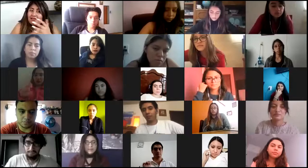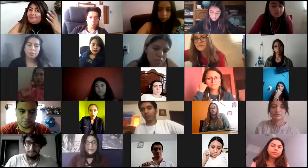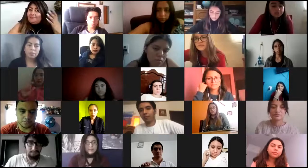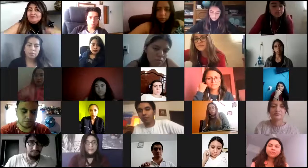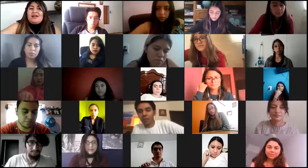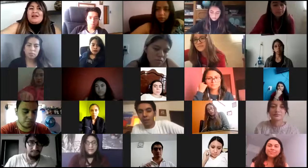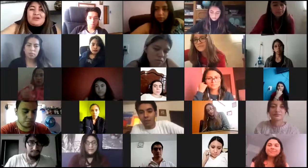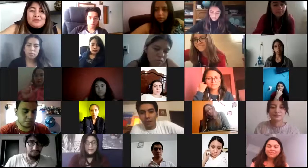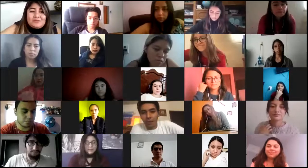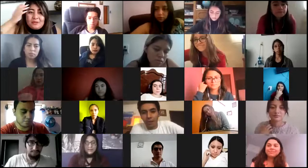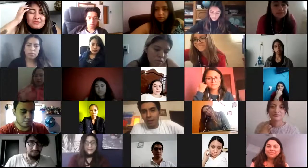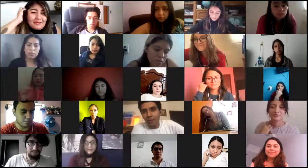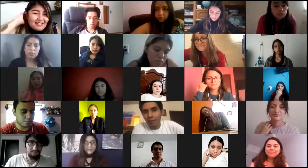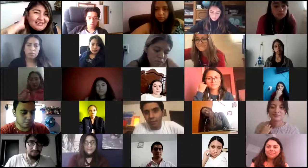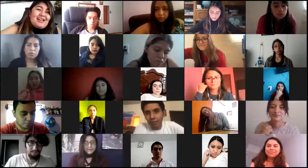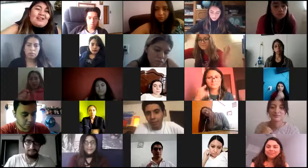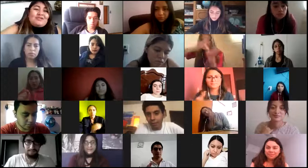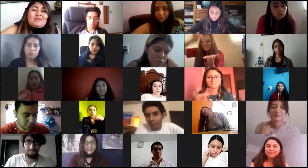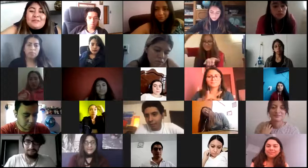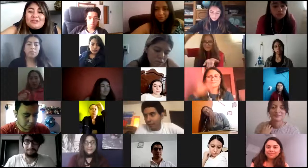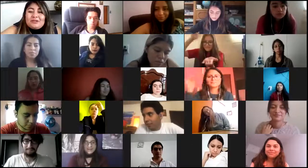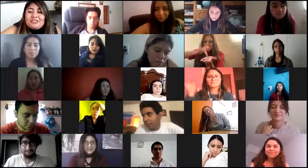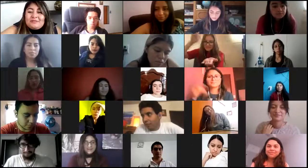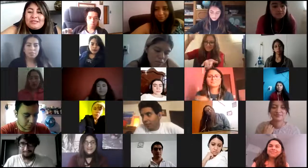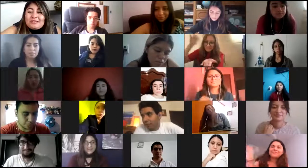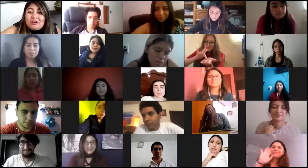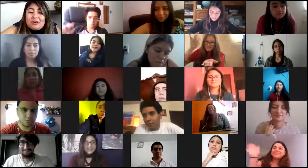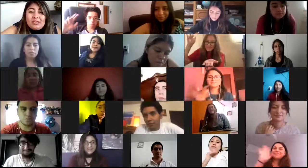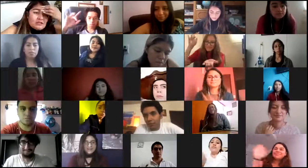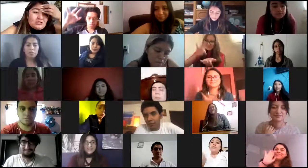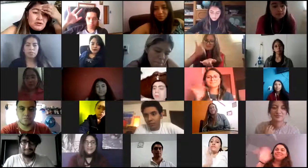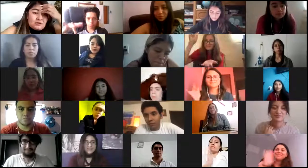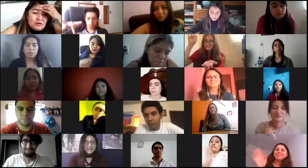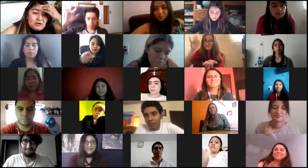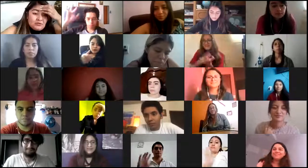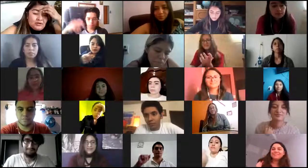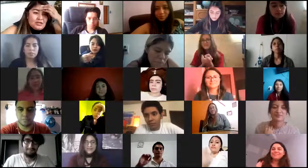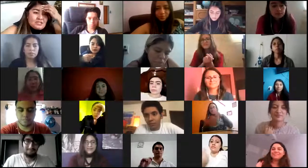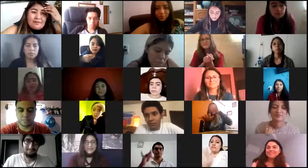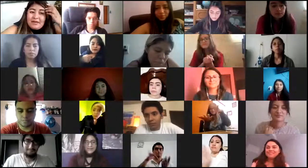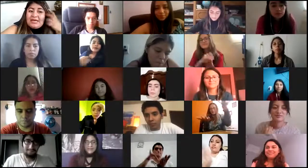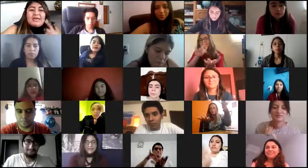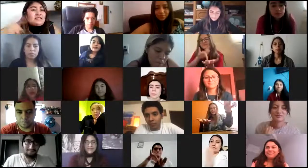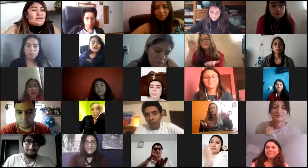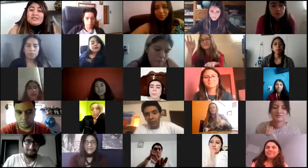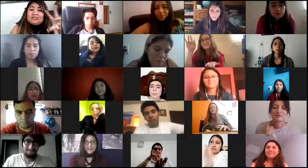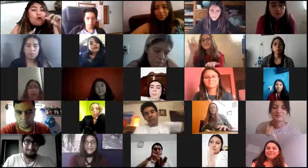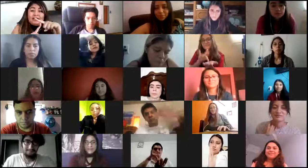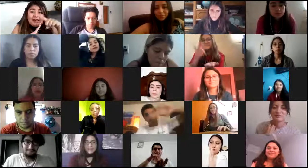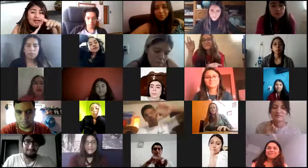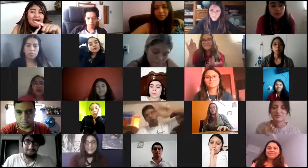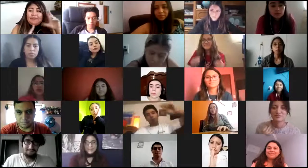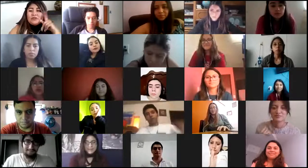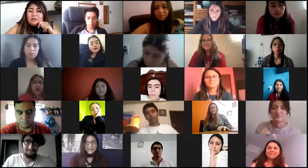y no queremos problemas, ¿vale? Nos vemos la próxima sesión. Cualquier cosa nos hablamos por el grupo de WhatsApp. Esta vez no